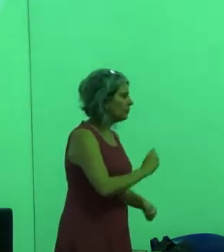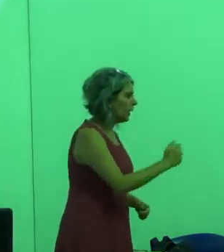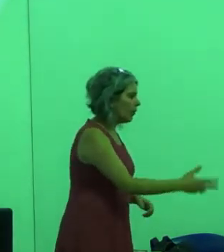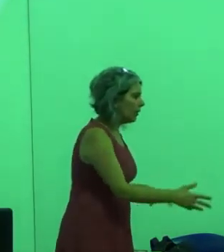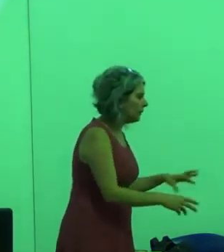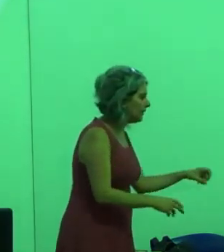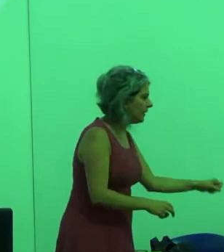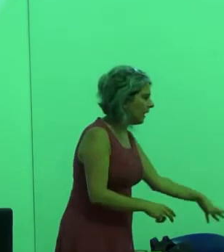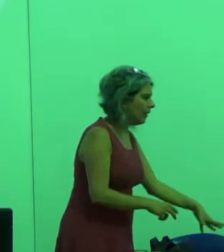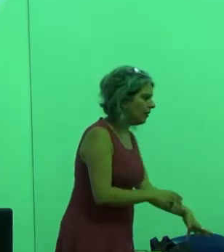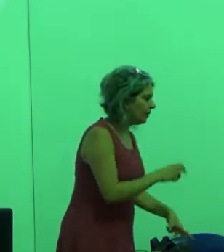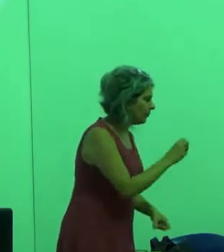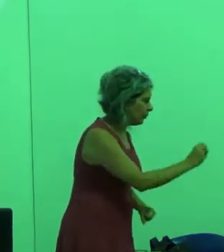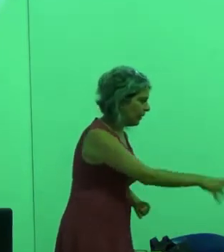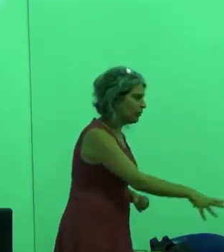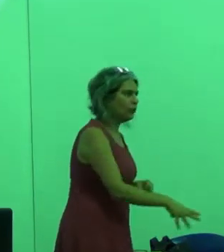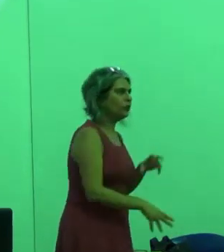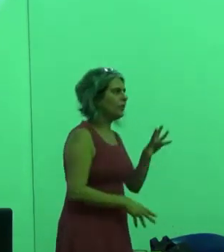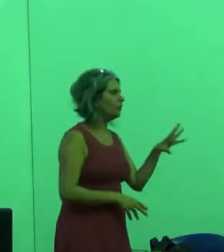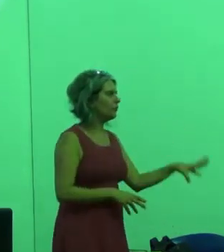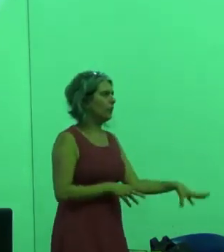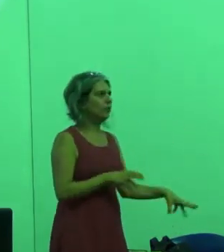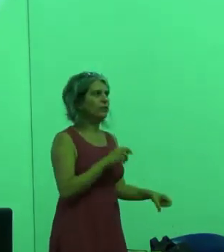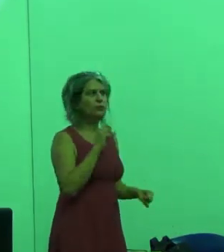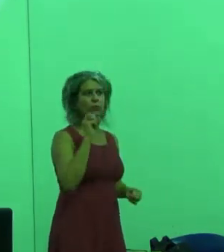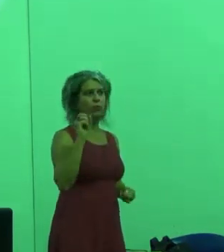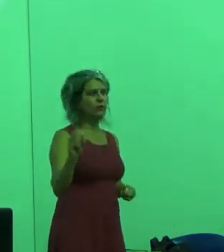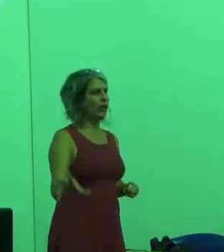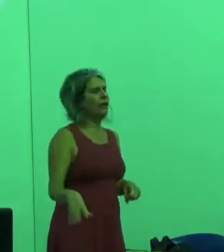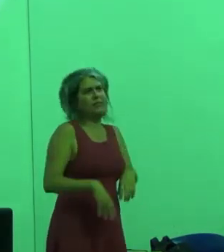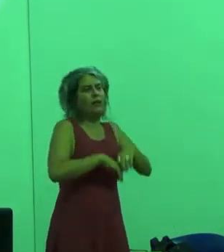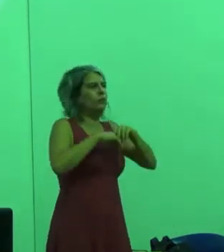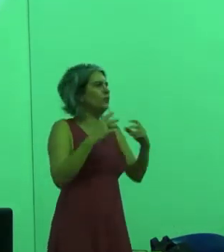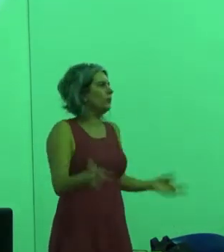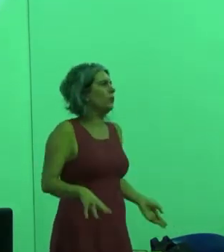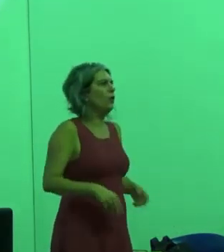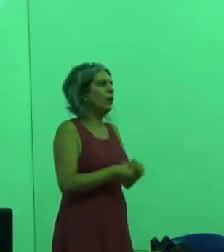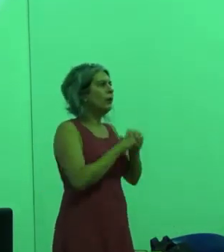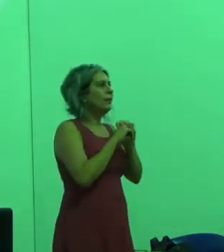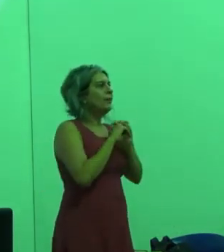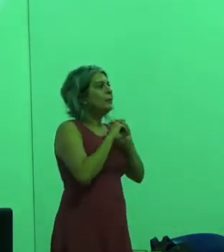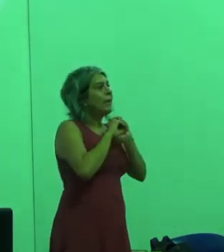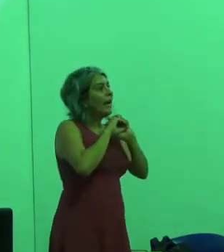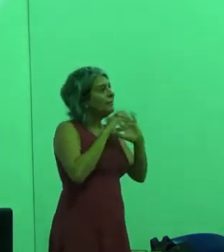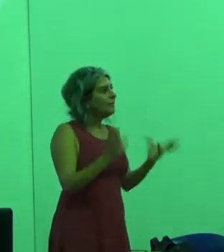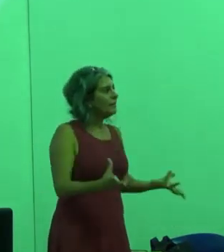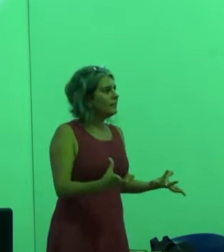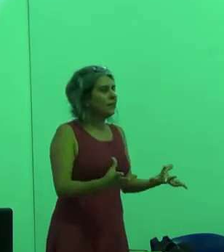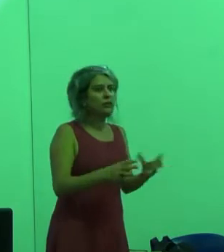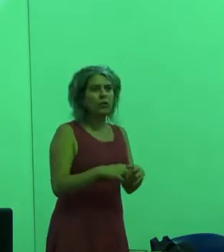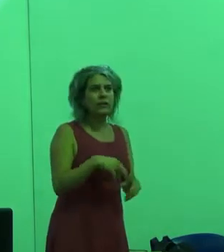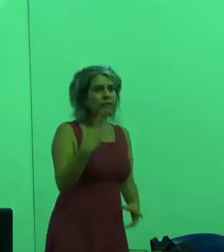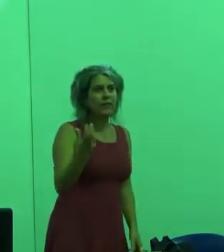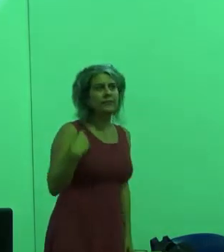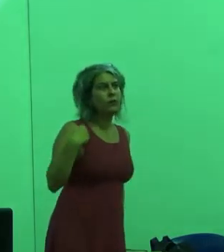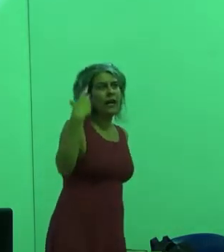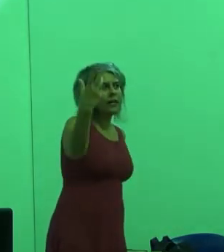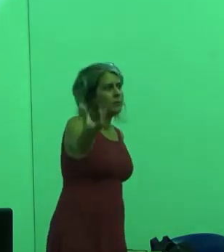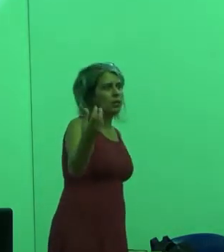lá, o capista está lá, o revisor de textos, está lá o tradutor, está lá, sei lá, o ilustrador. A instância escritor tem a ver, assim, o cara que me chama